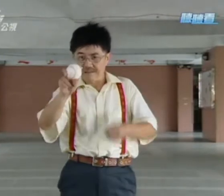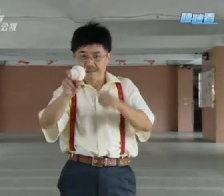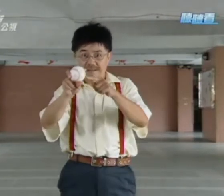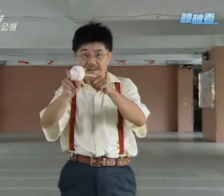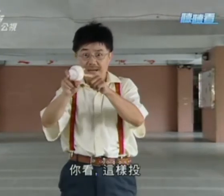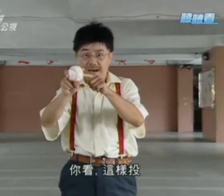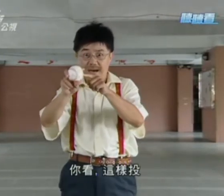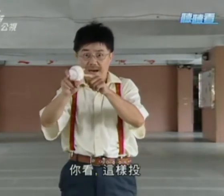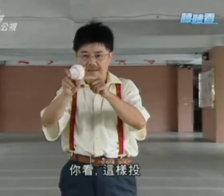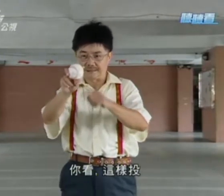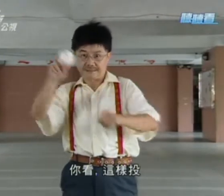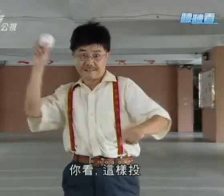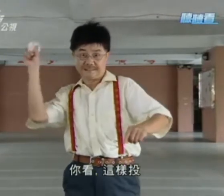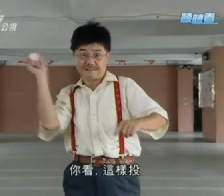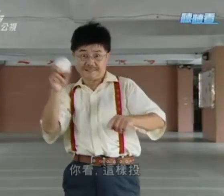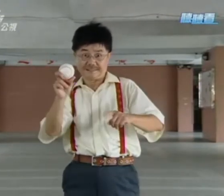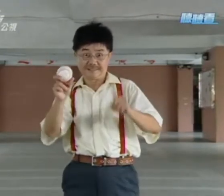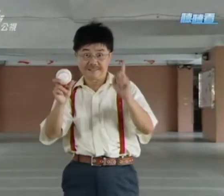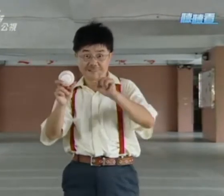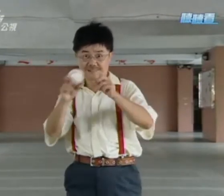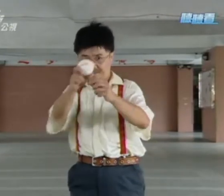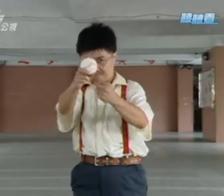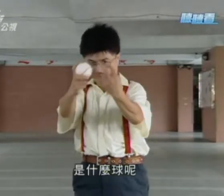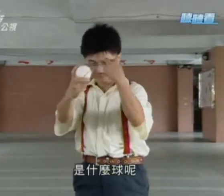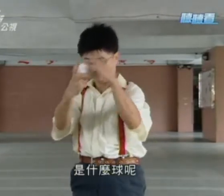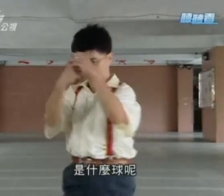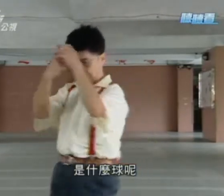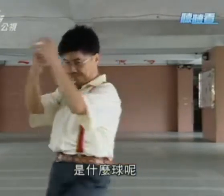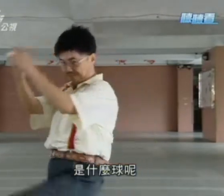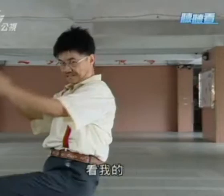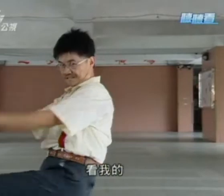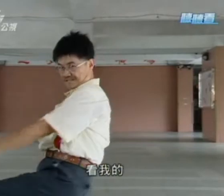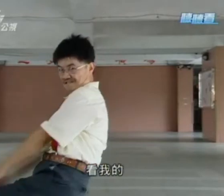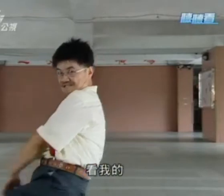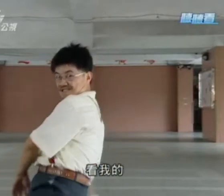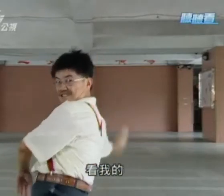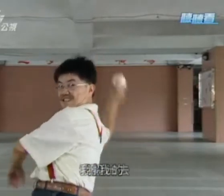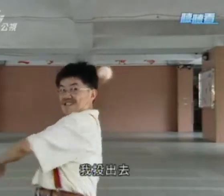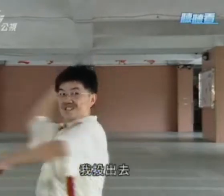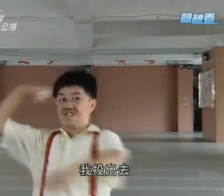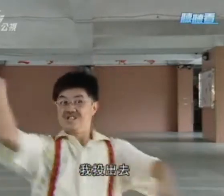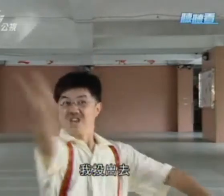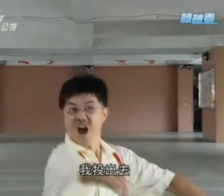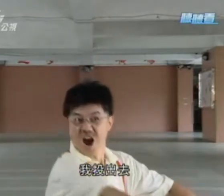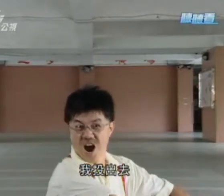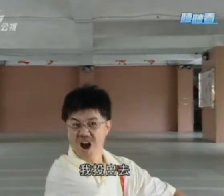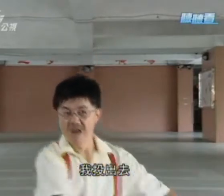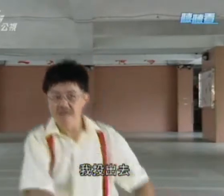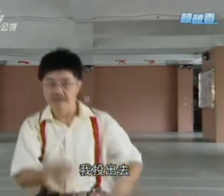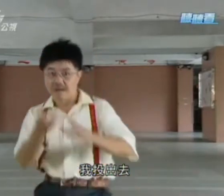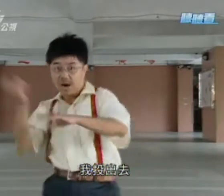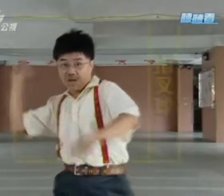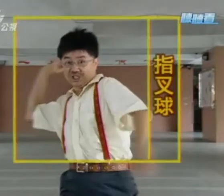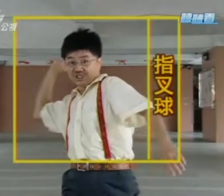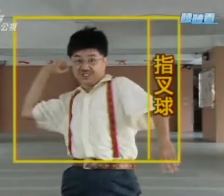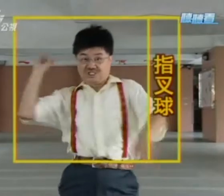你看这样投啊，是什么球呢？看我的，我投出去，